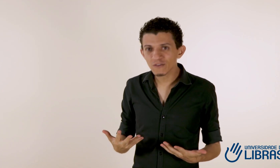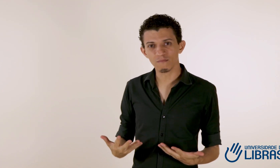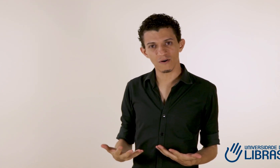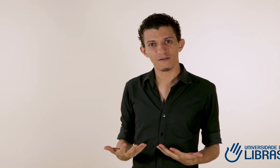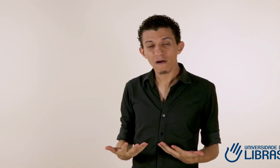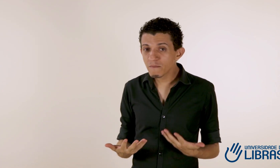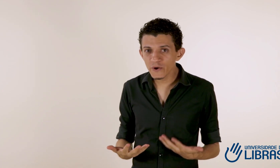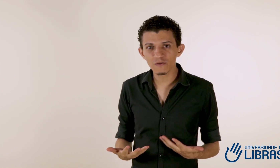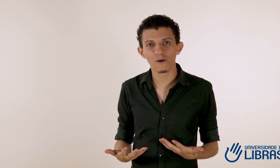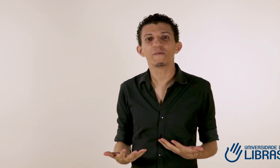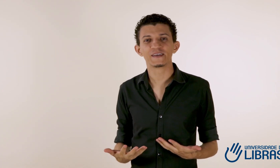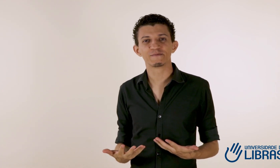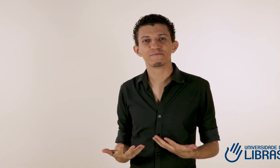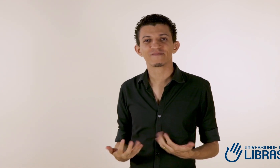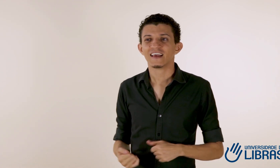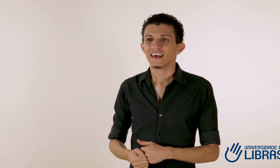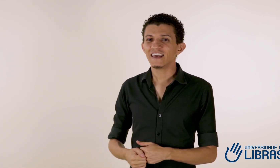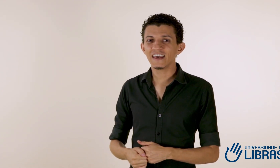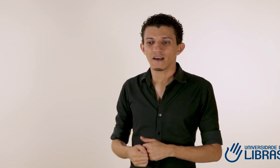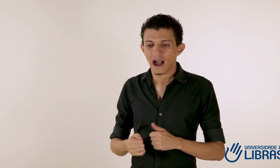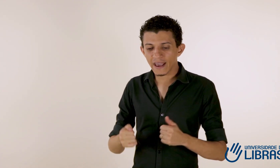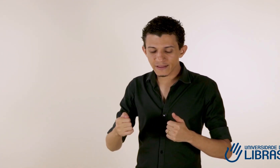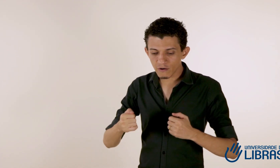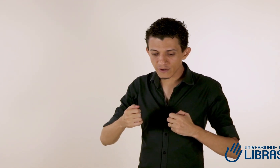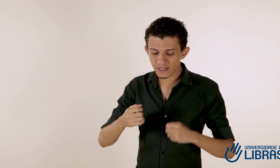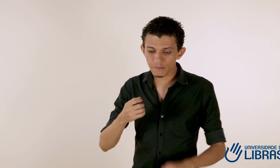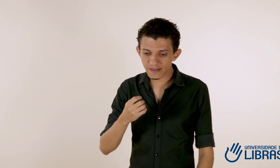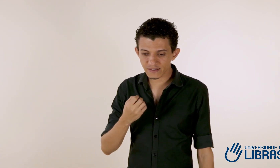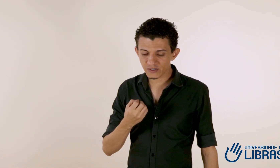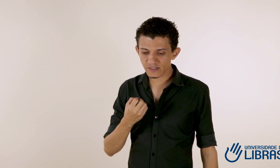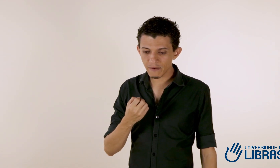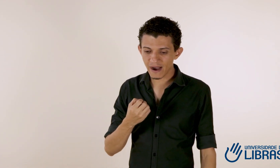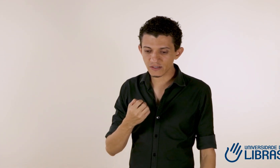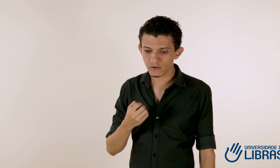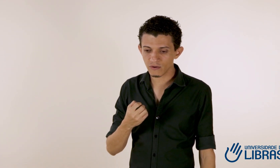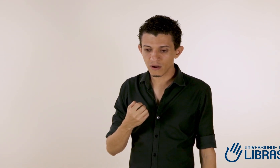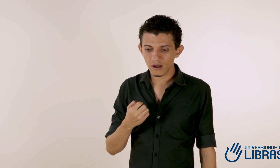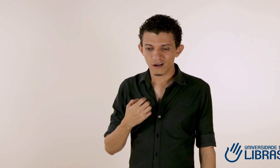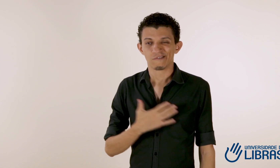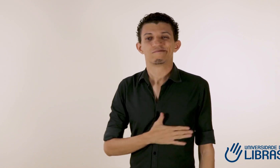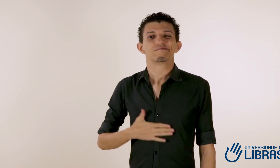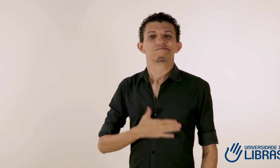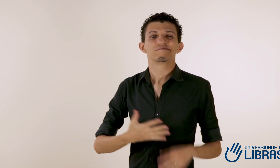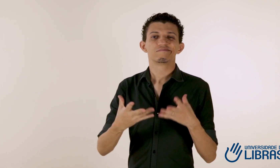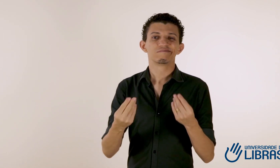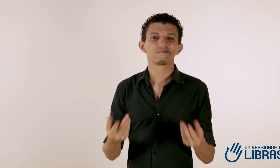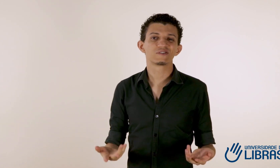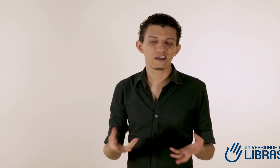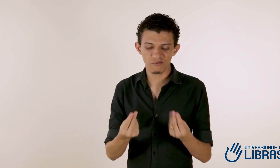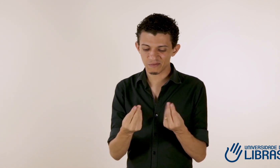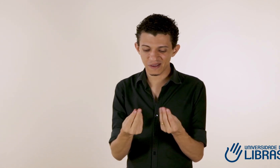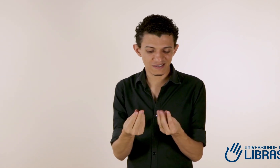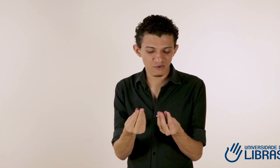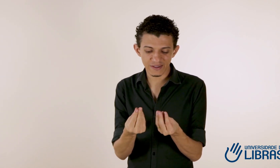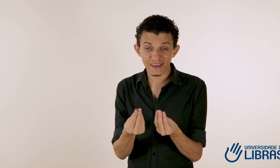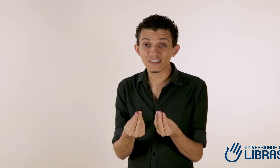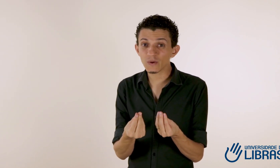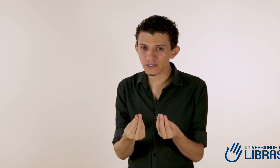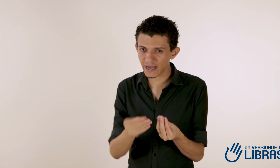muito bom, mas muito bom mesmo. E aí então você não precisa dizer mais o gostei muito, porque esse muito aqui é de quantidade.